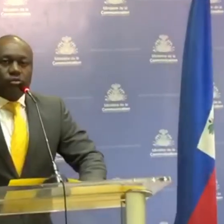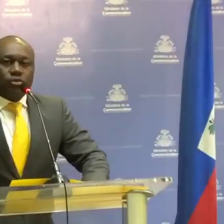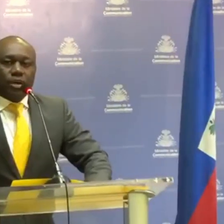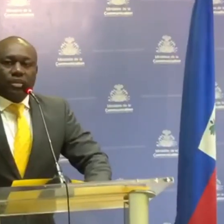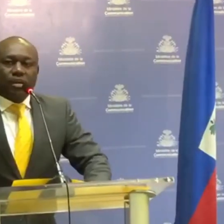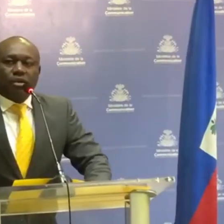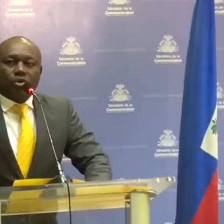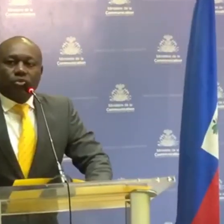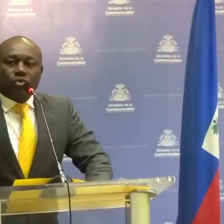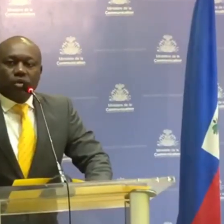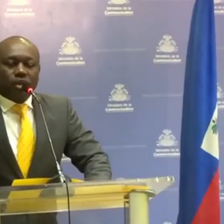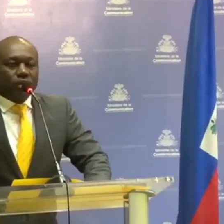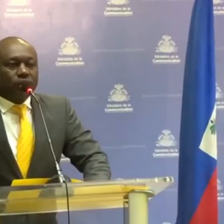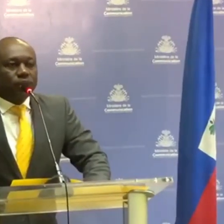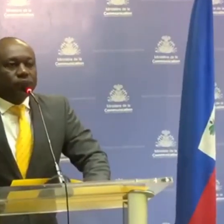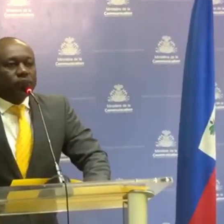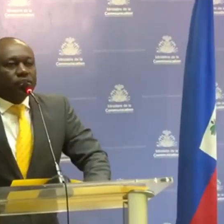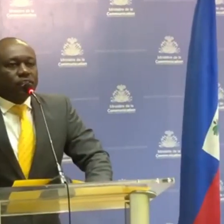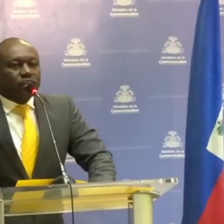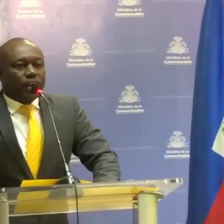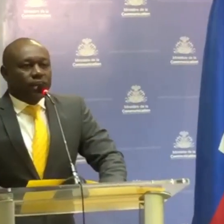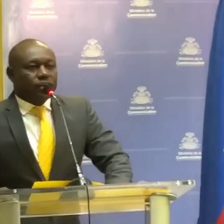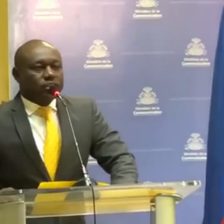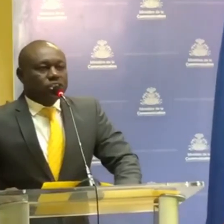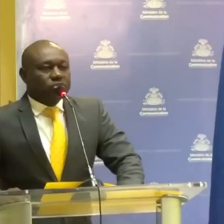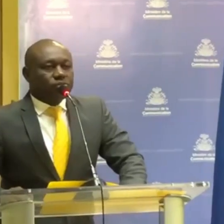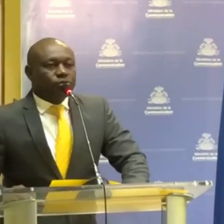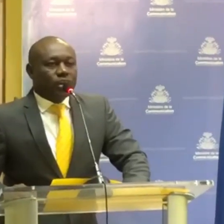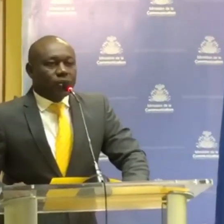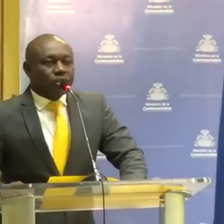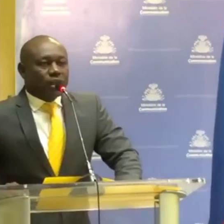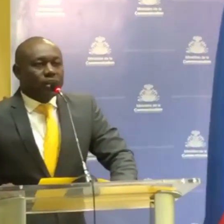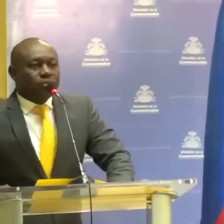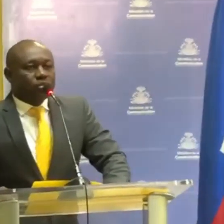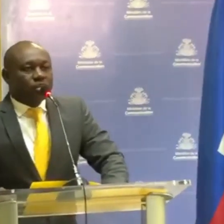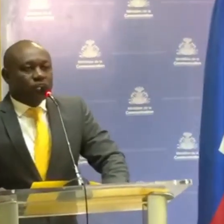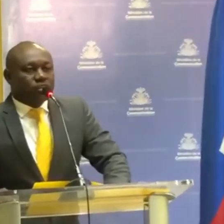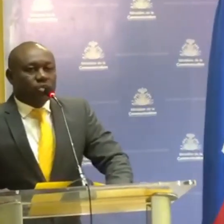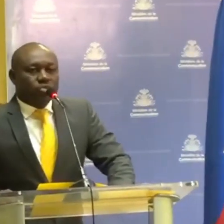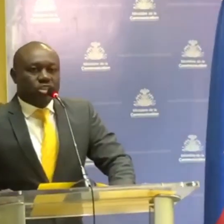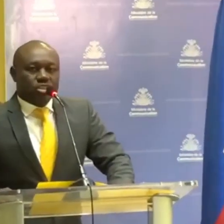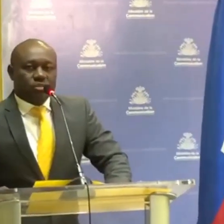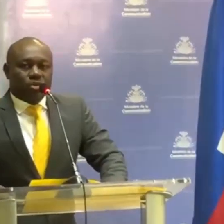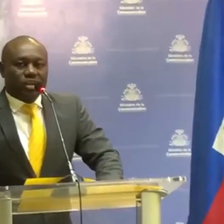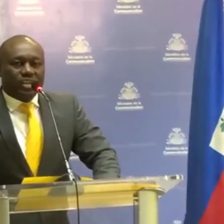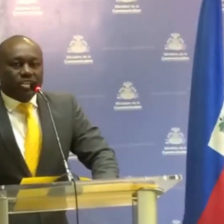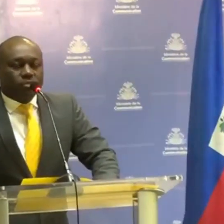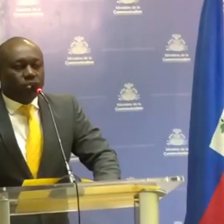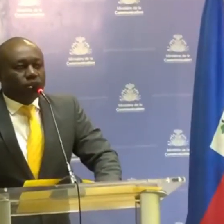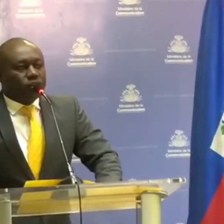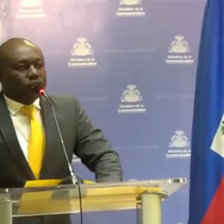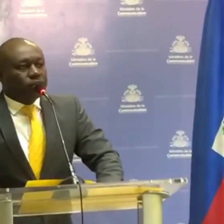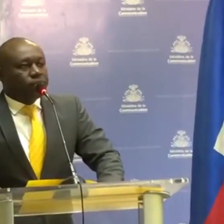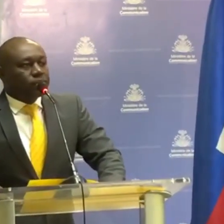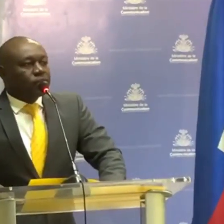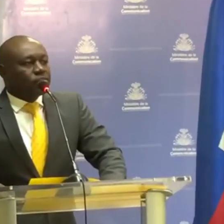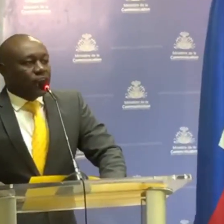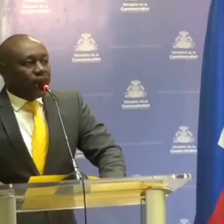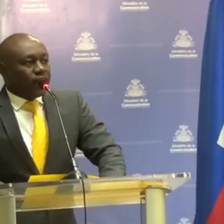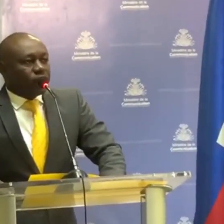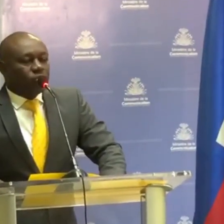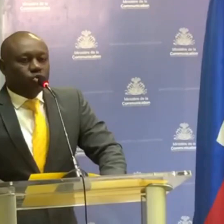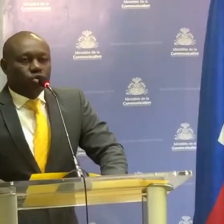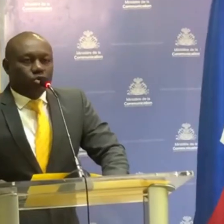Alors, fondamentalement, comme nous connaissons, texte là, changement fondamental l'hypothèse, c'est un changement de régime politique.